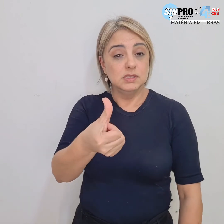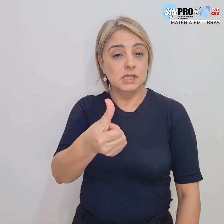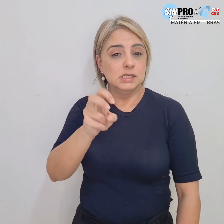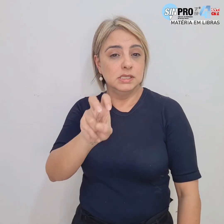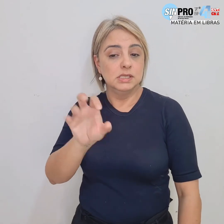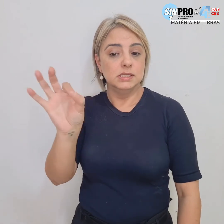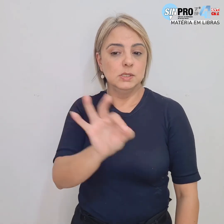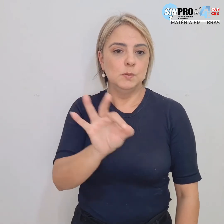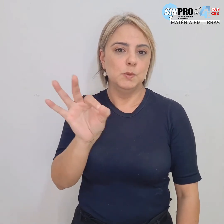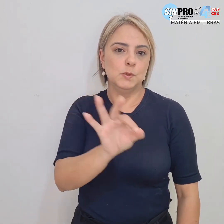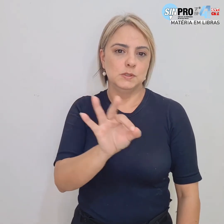3,65%.